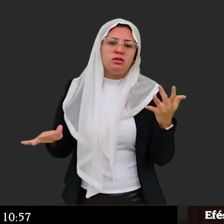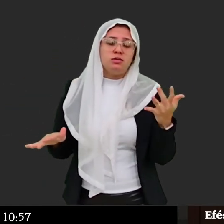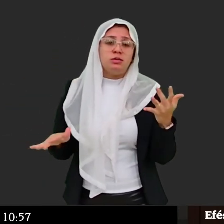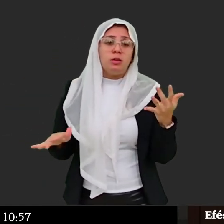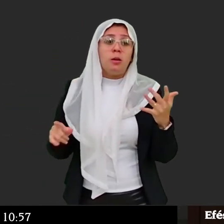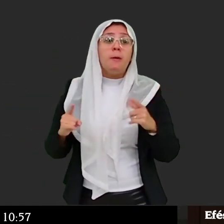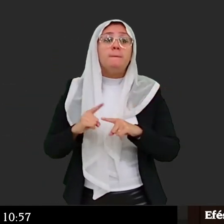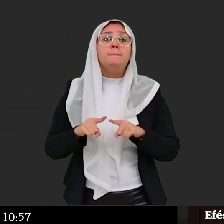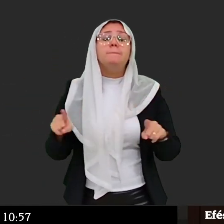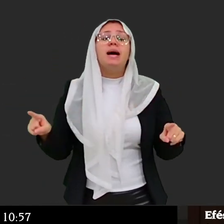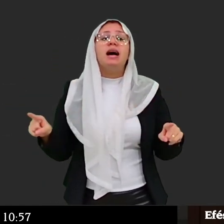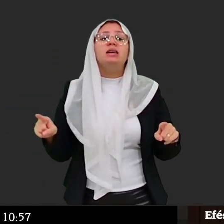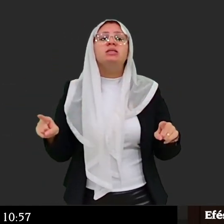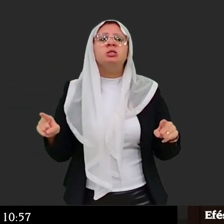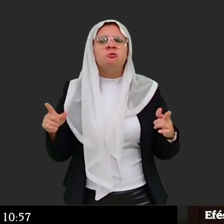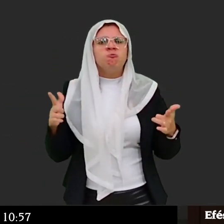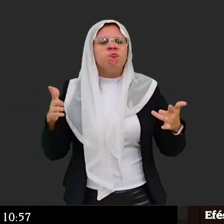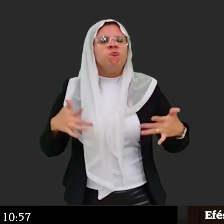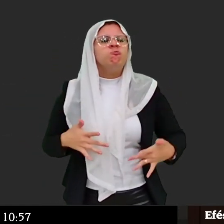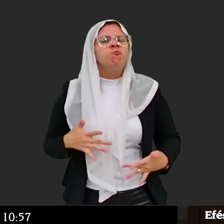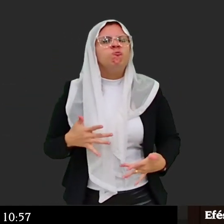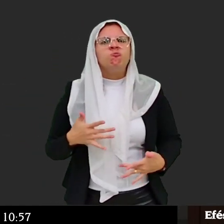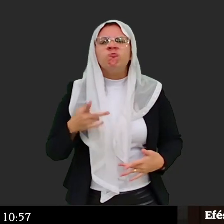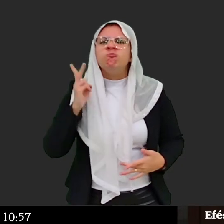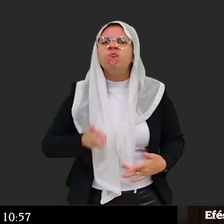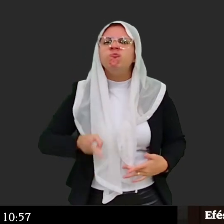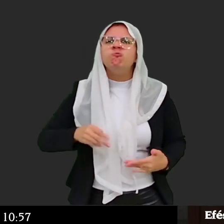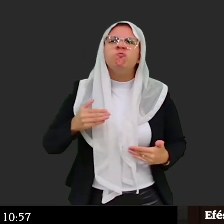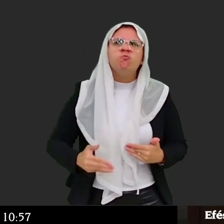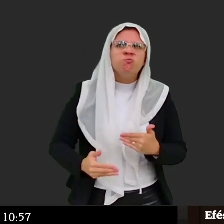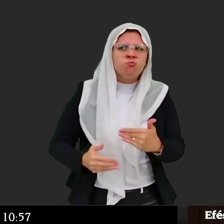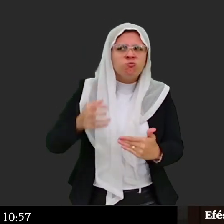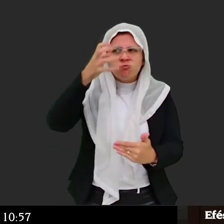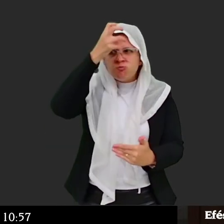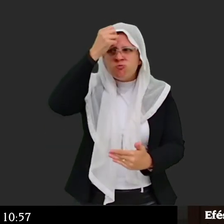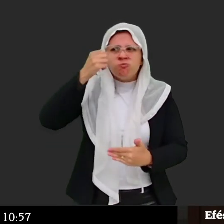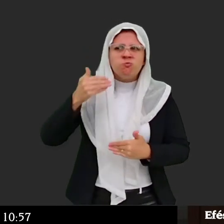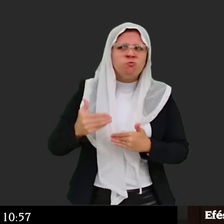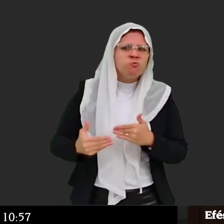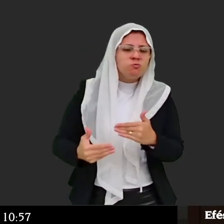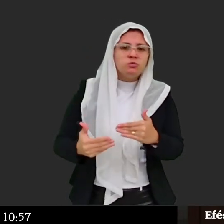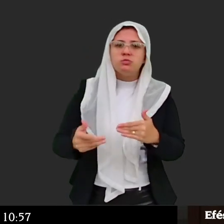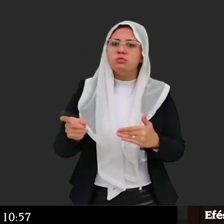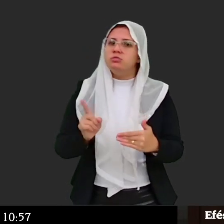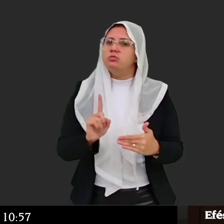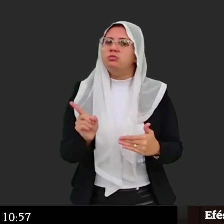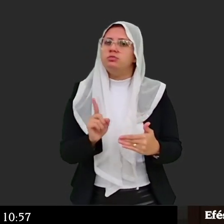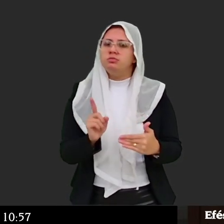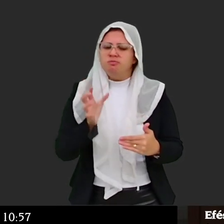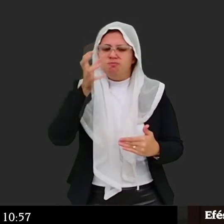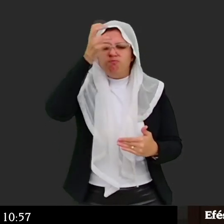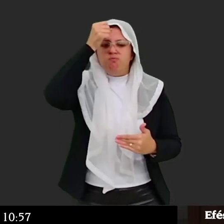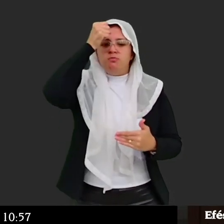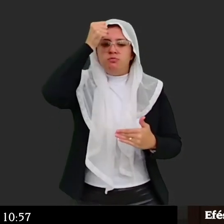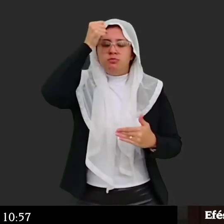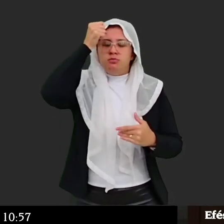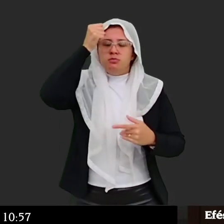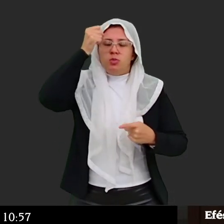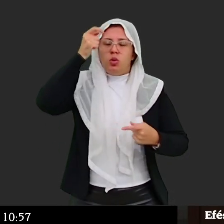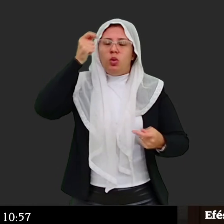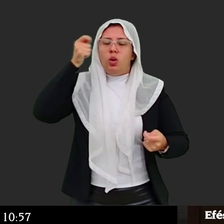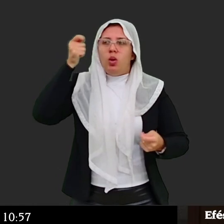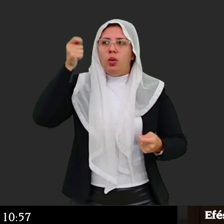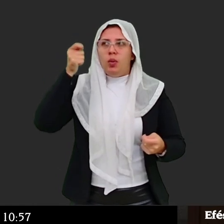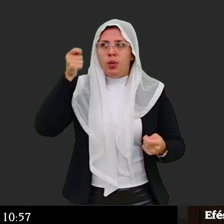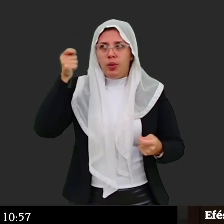não deve vencer os nossos sentimentos. A ira deve ser contida na virtude do